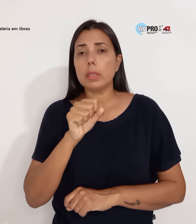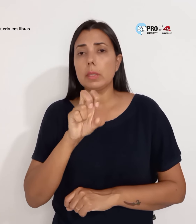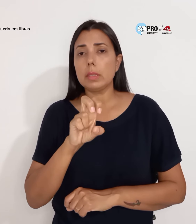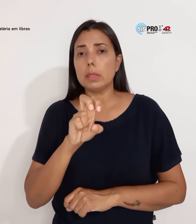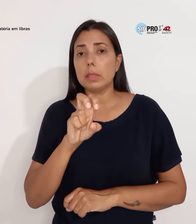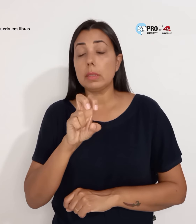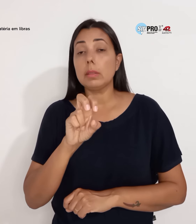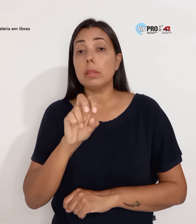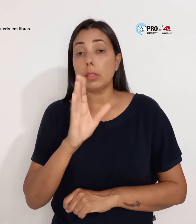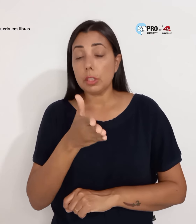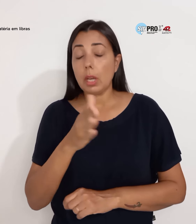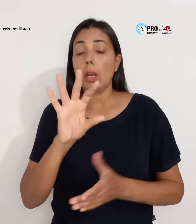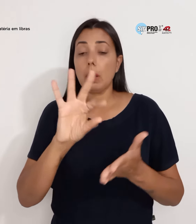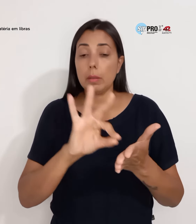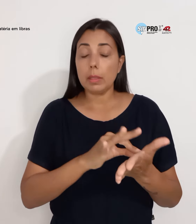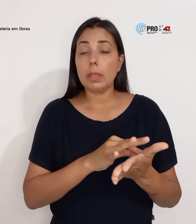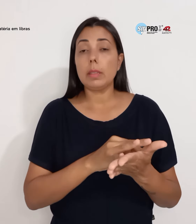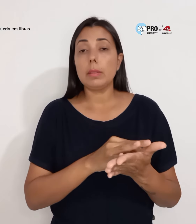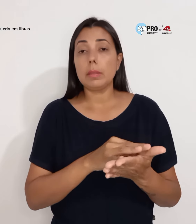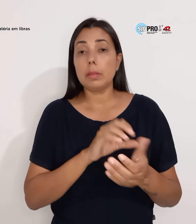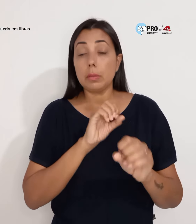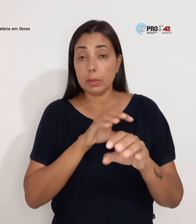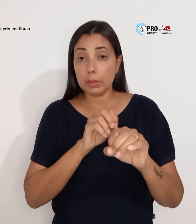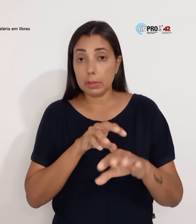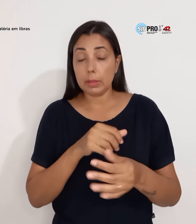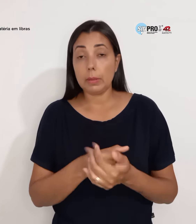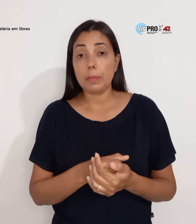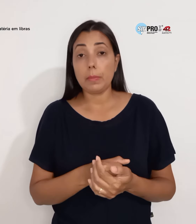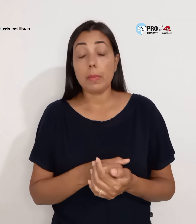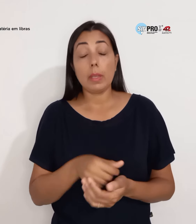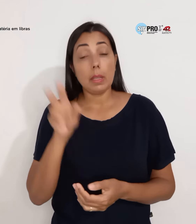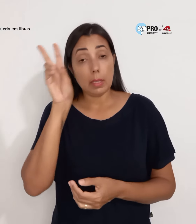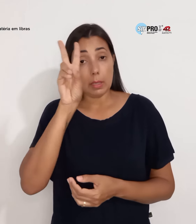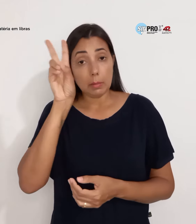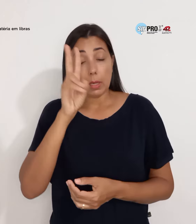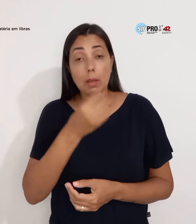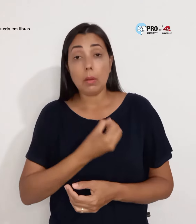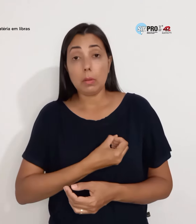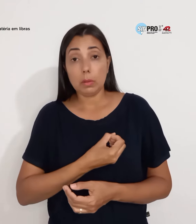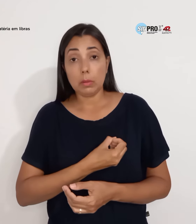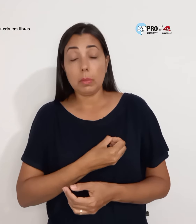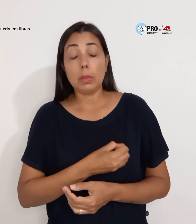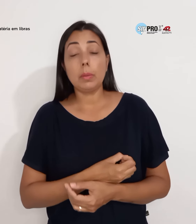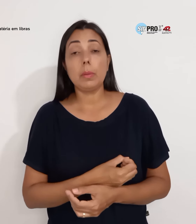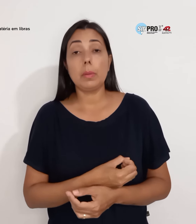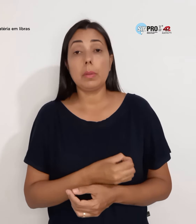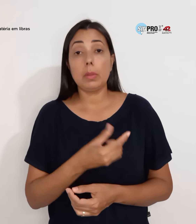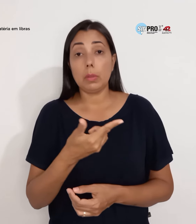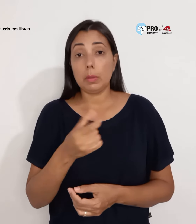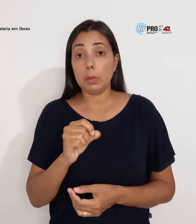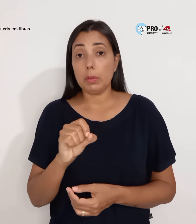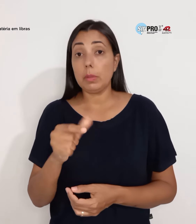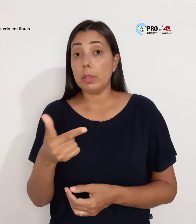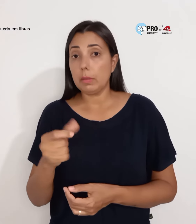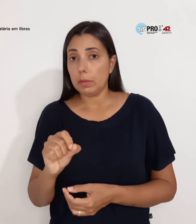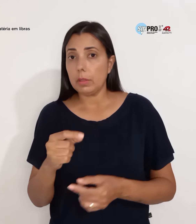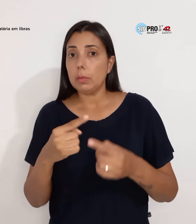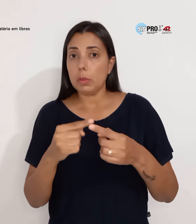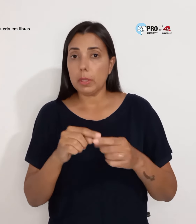458.805 estudantes já matriculados na rede. Vale destacar que esse número é de 2020, porque no site